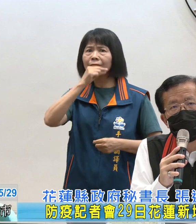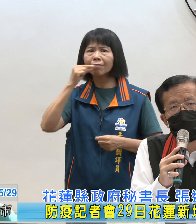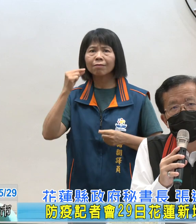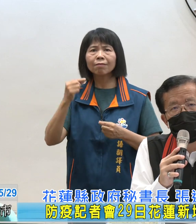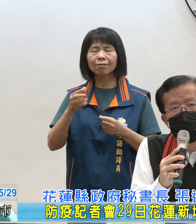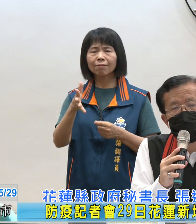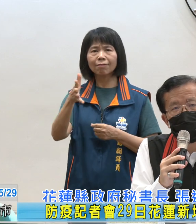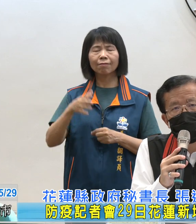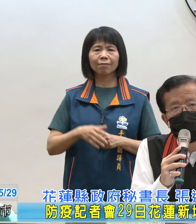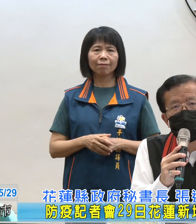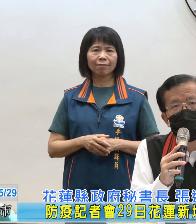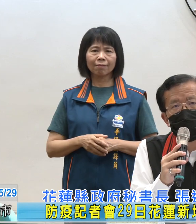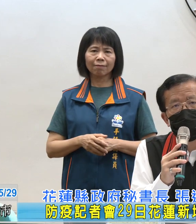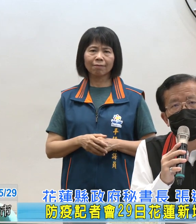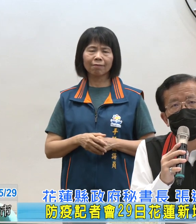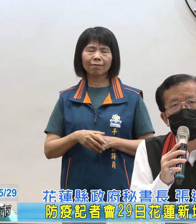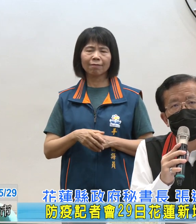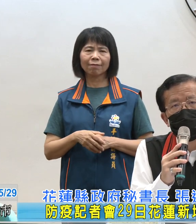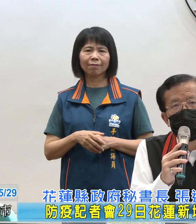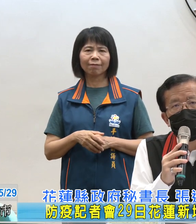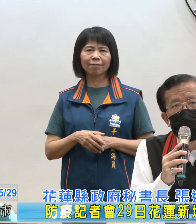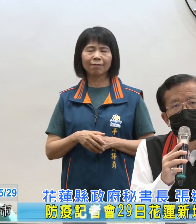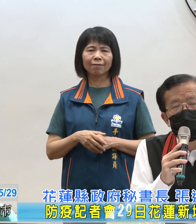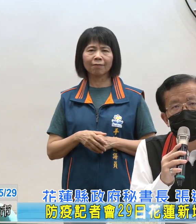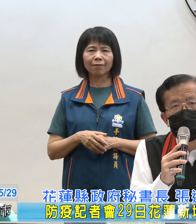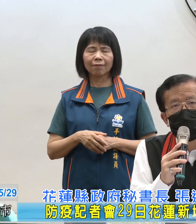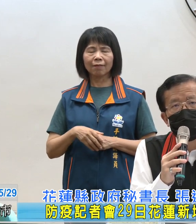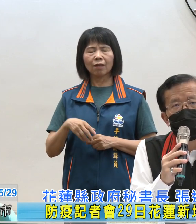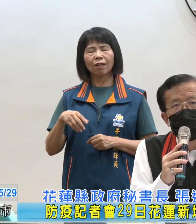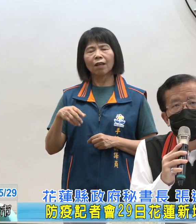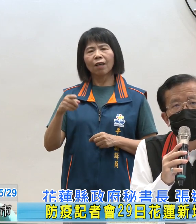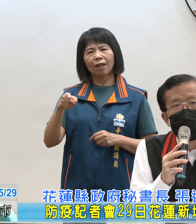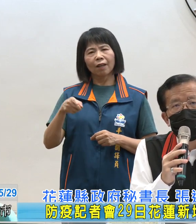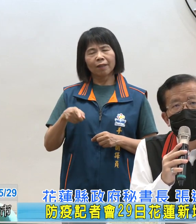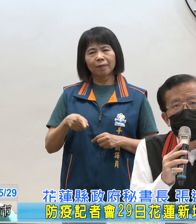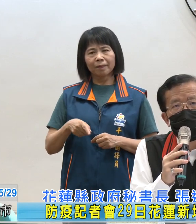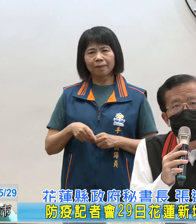名或是详细的地址的原因，那事实上